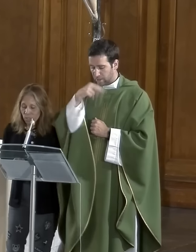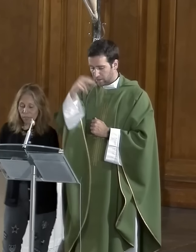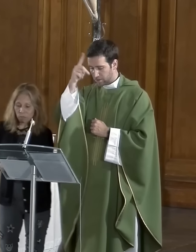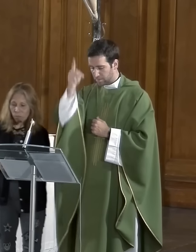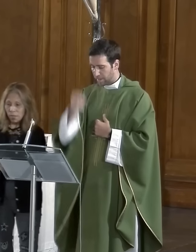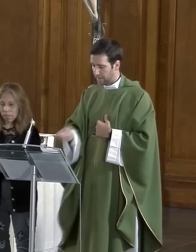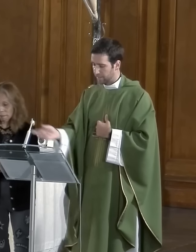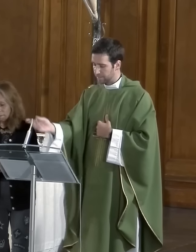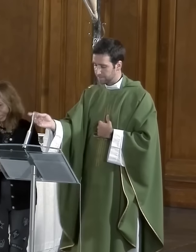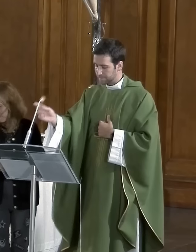Escúchanos, Padre.